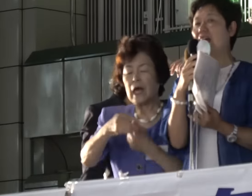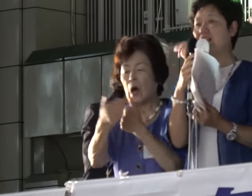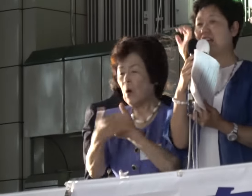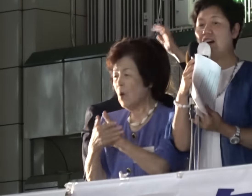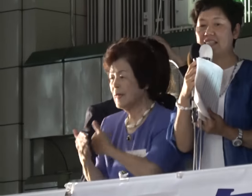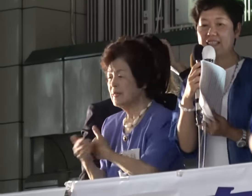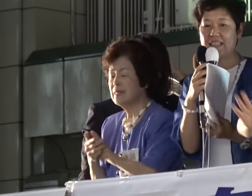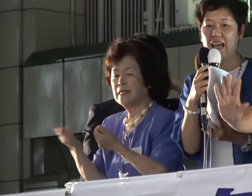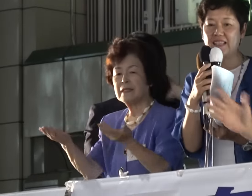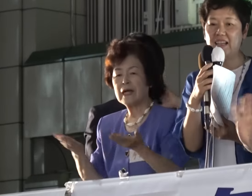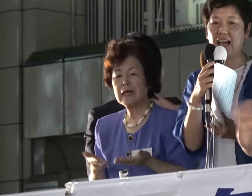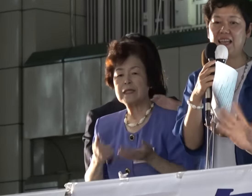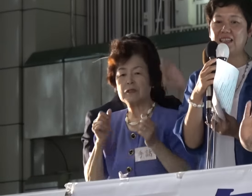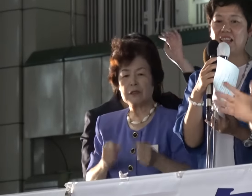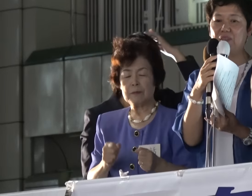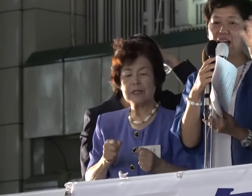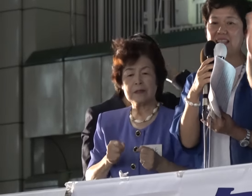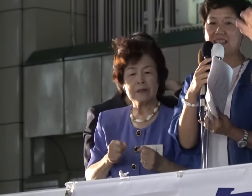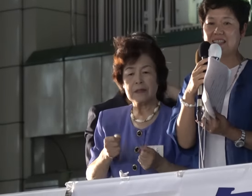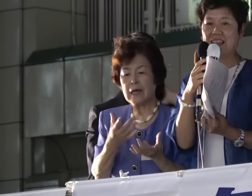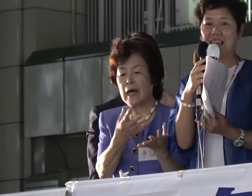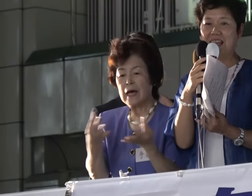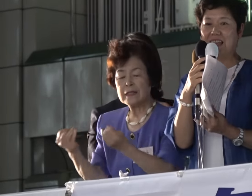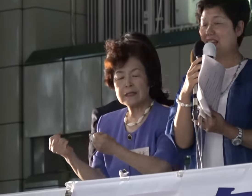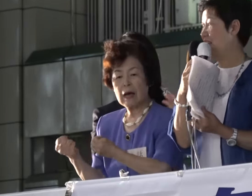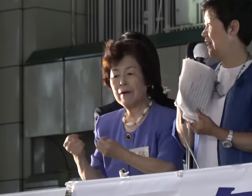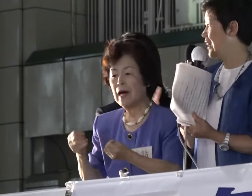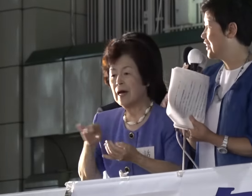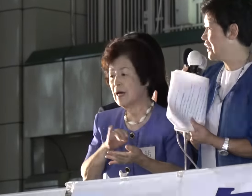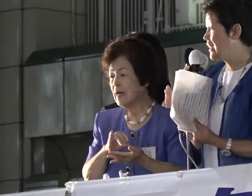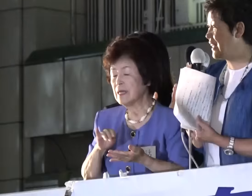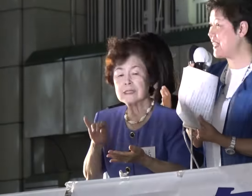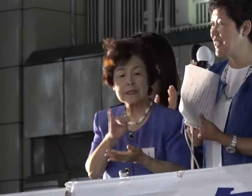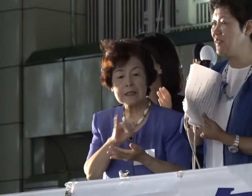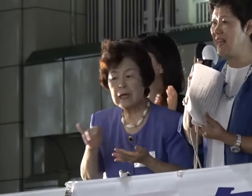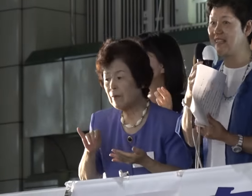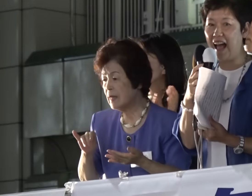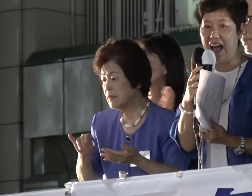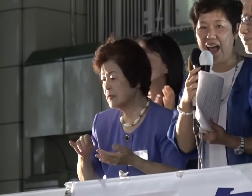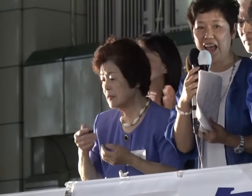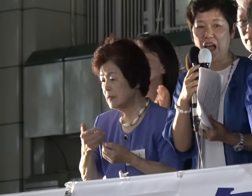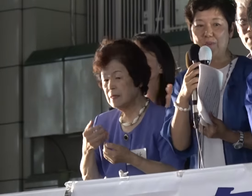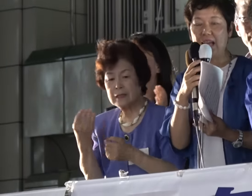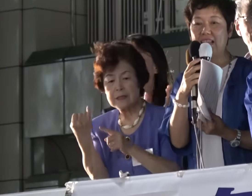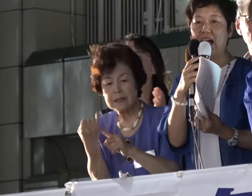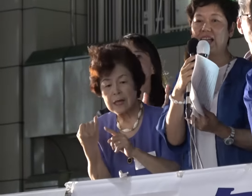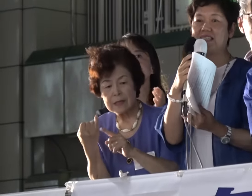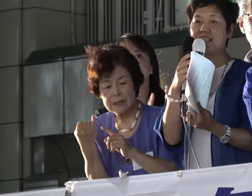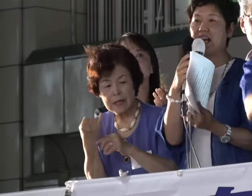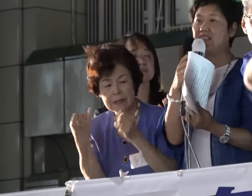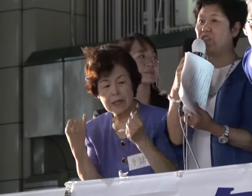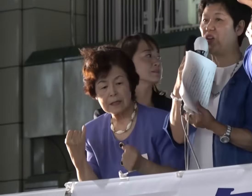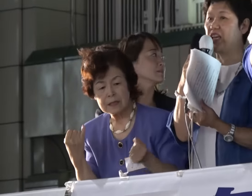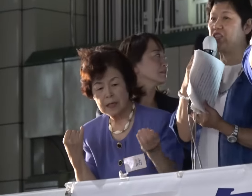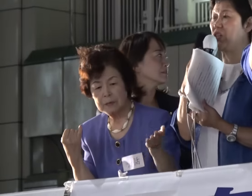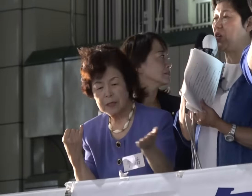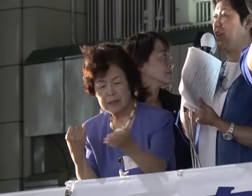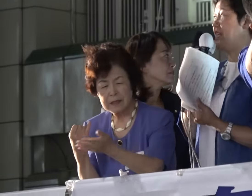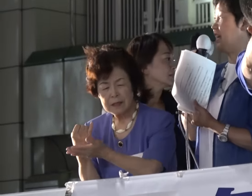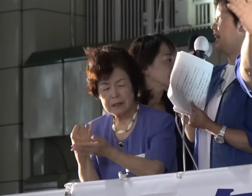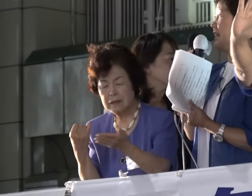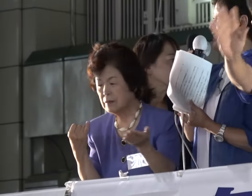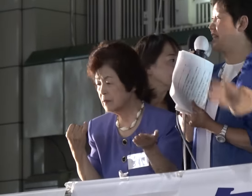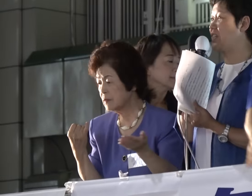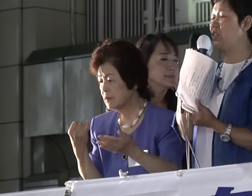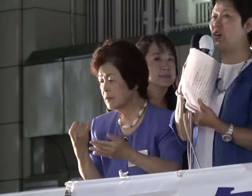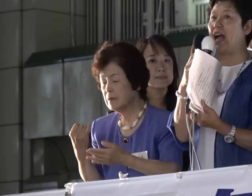。沢地沙織さんがいらっしゃいます。いらっしゃいますか皆さん。 7月の26